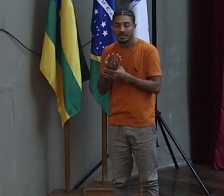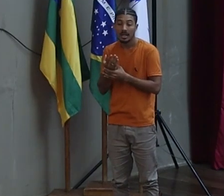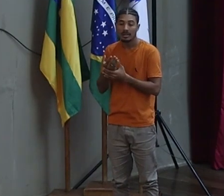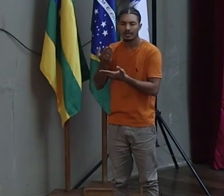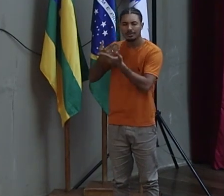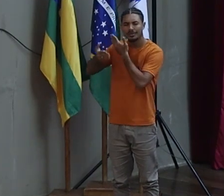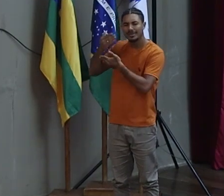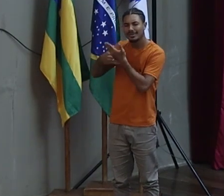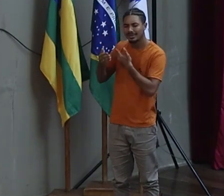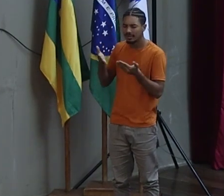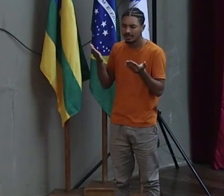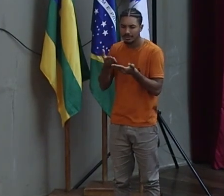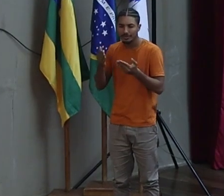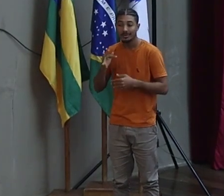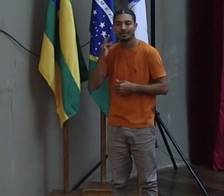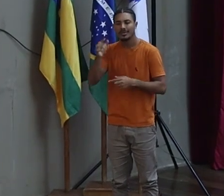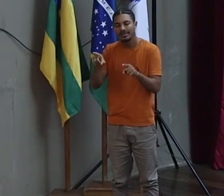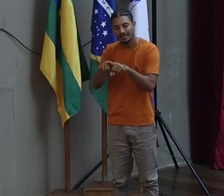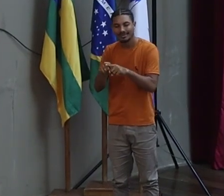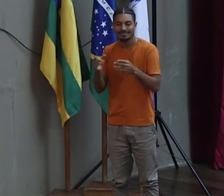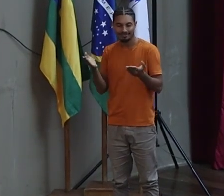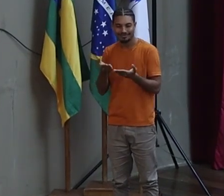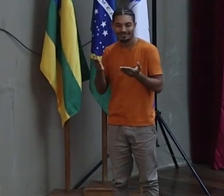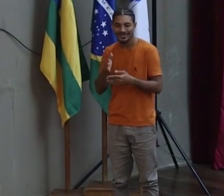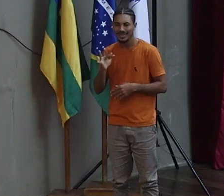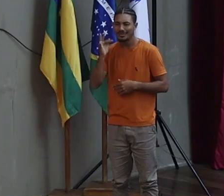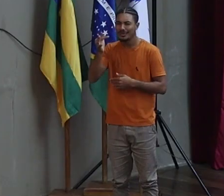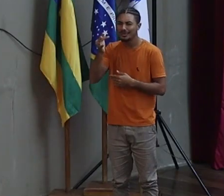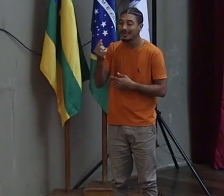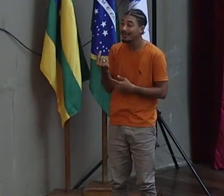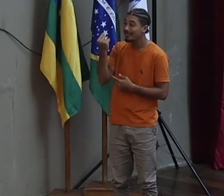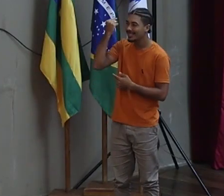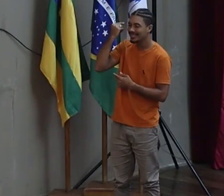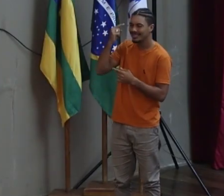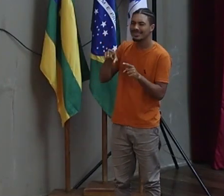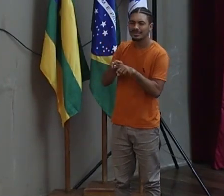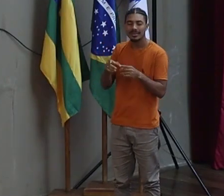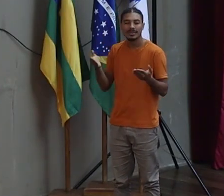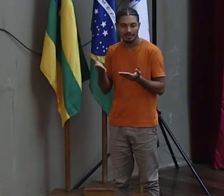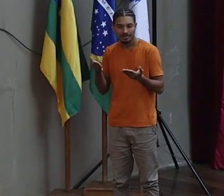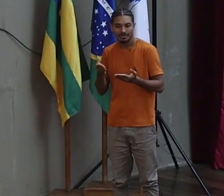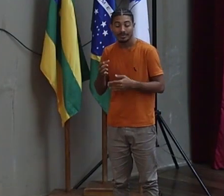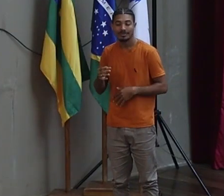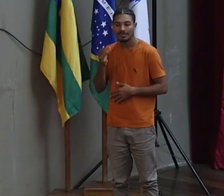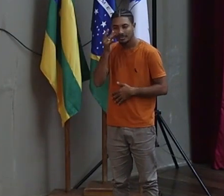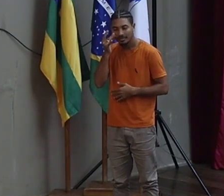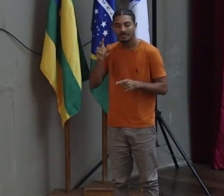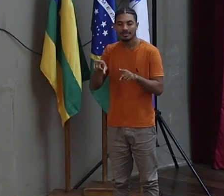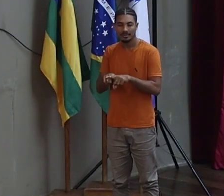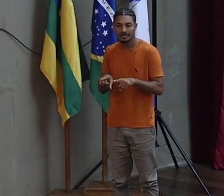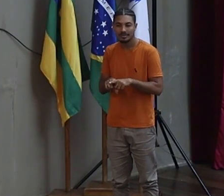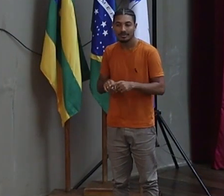Ele é hoje, o futuro também é hoje, né? O futuro é ancestral, mas é hoje também, o presente é hoje, e a gente